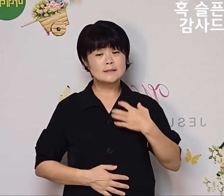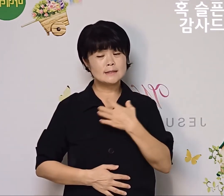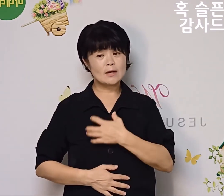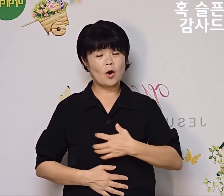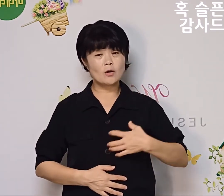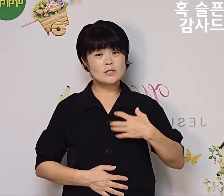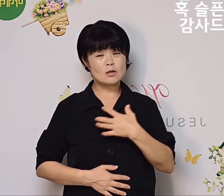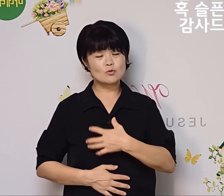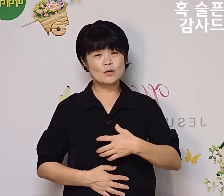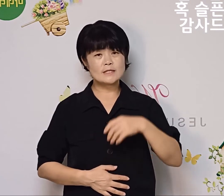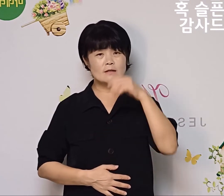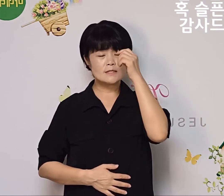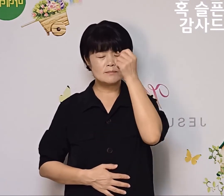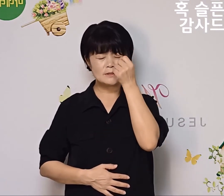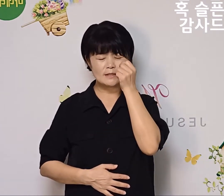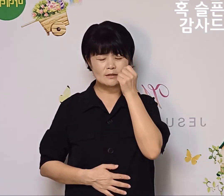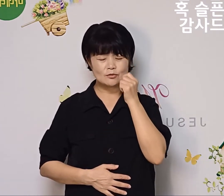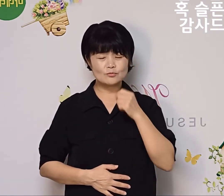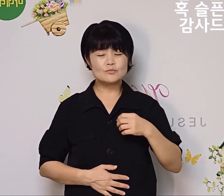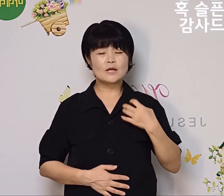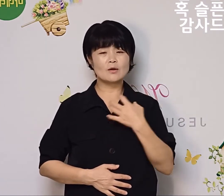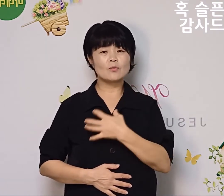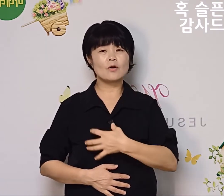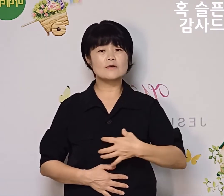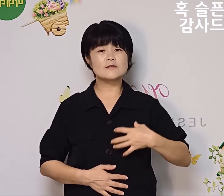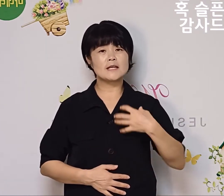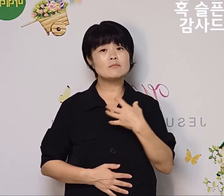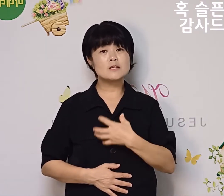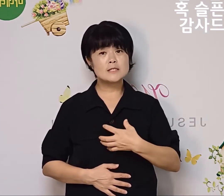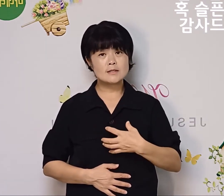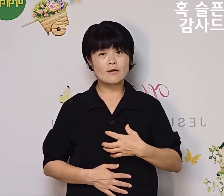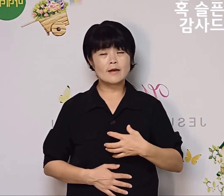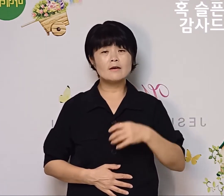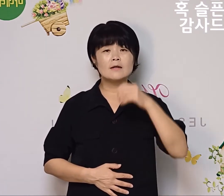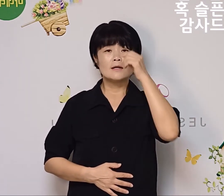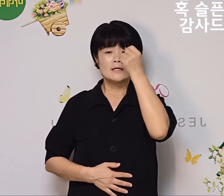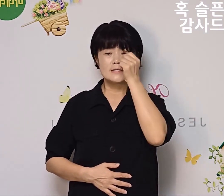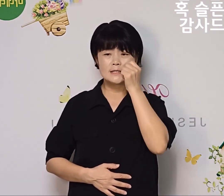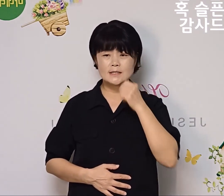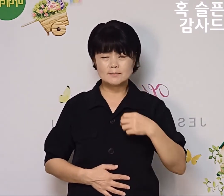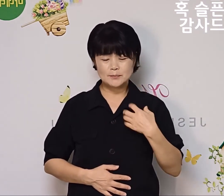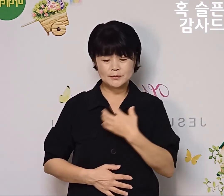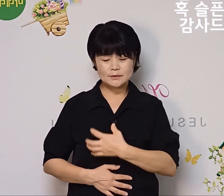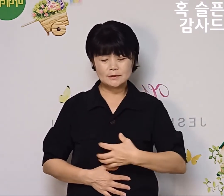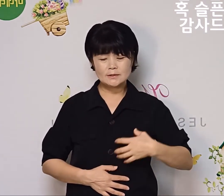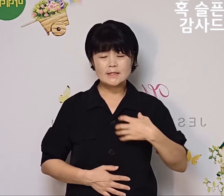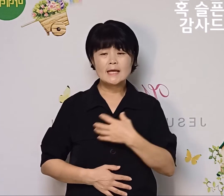그게 걱정수하죠. 슬프다는 건 눈물하고 걱정이 합쳐진 거예요. 슬픈